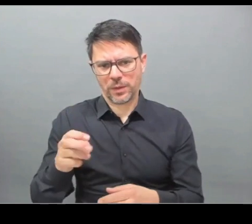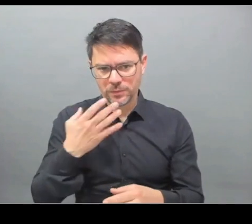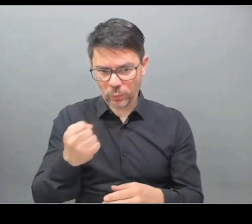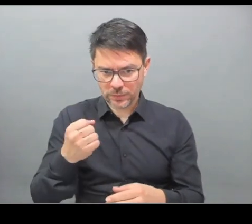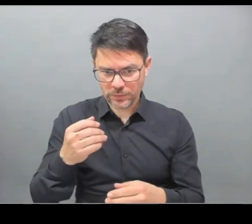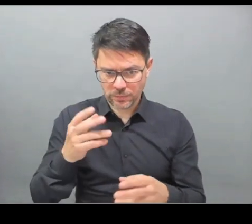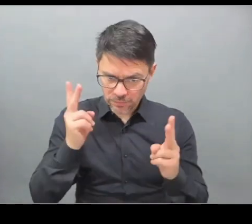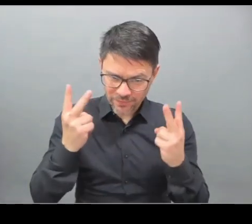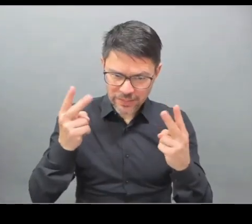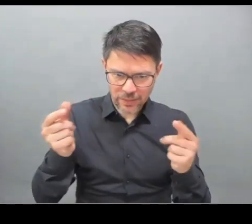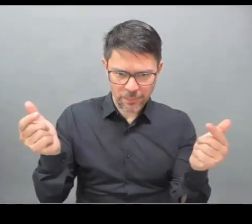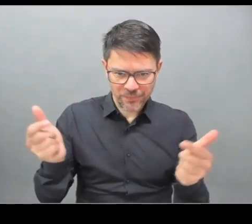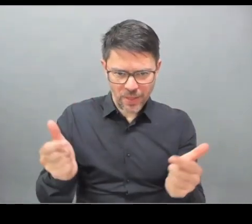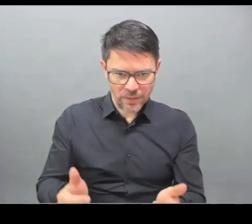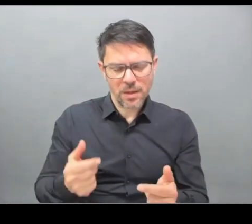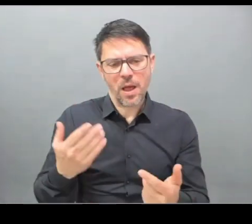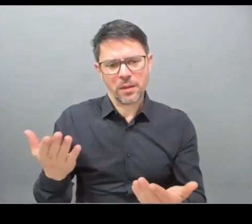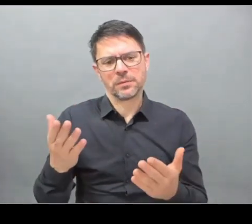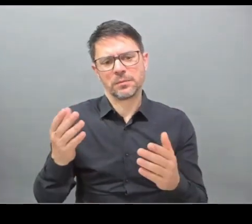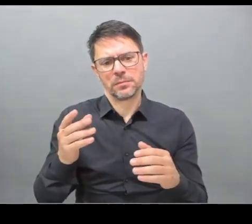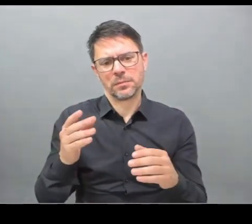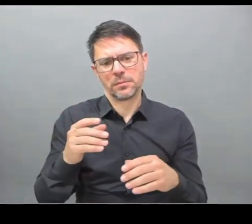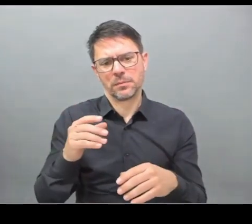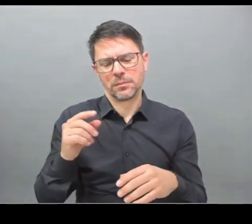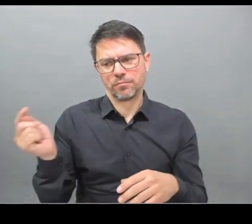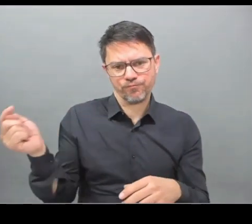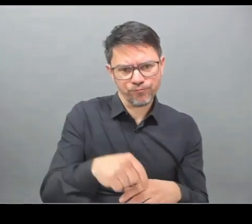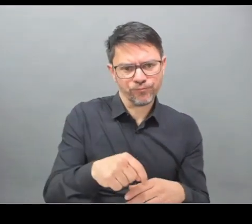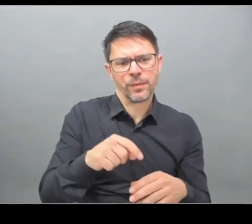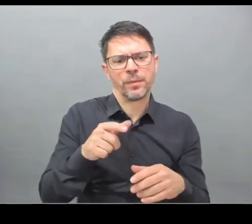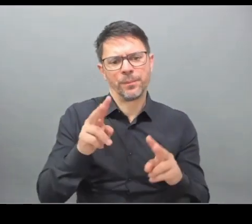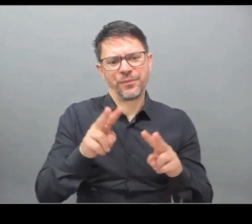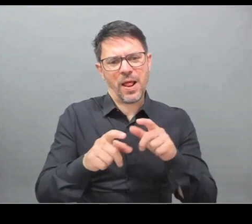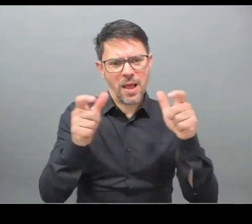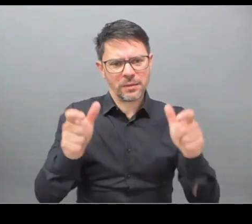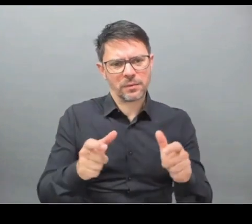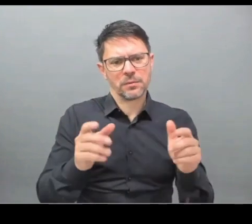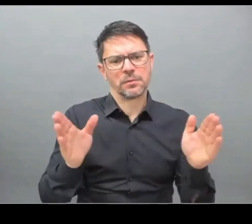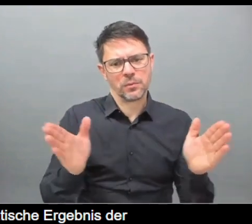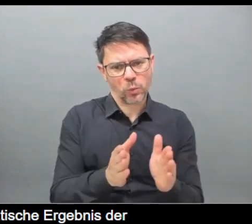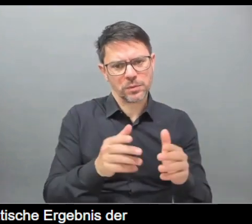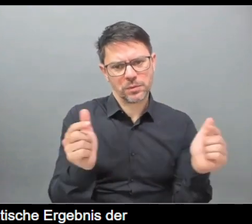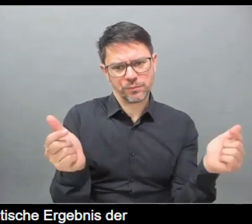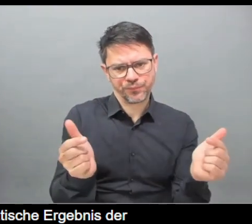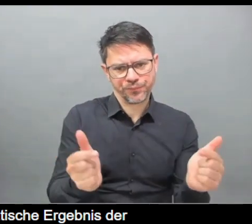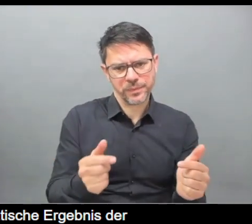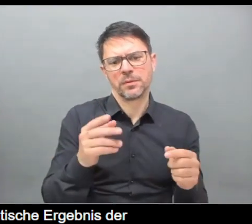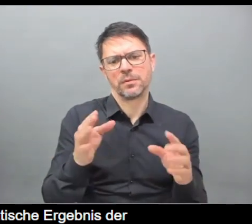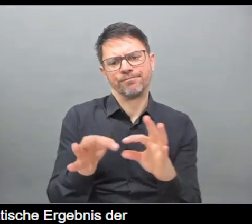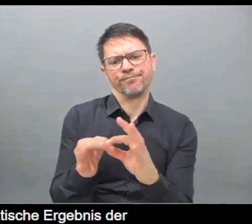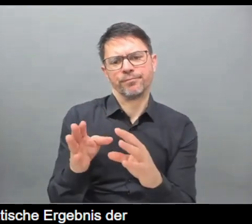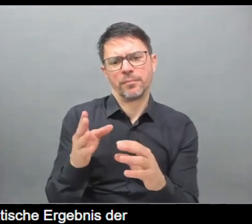was wir uns so landläufig unter einem Krankenhaus vorstellen, wenn man das so sagen darf. Das heißt nicht, dass diese Form nicht